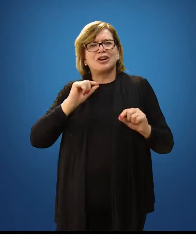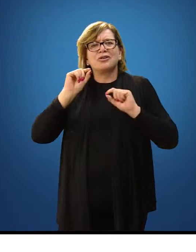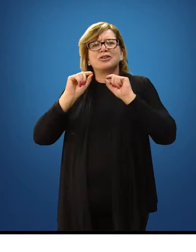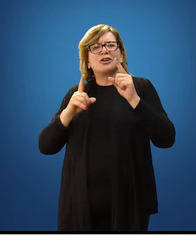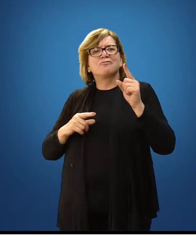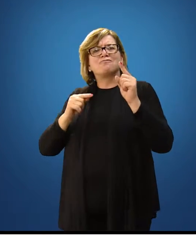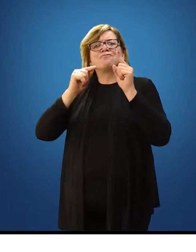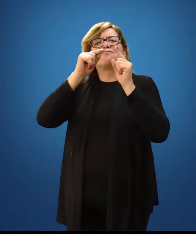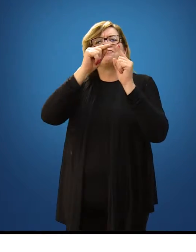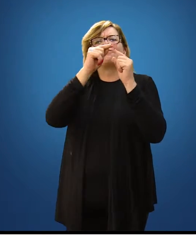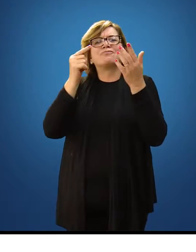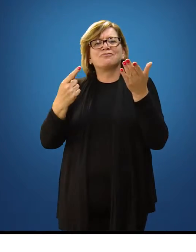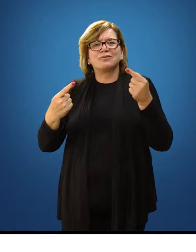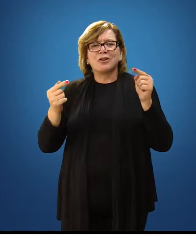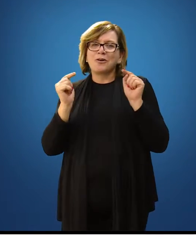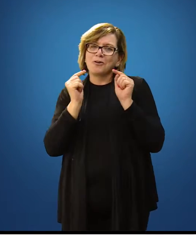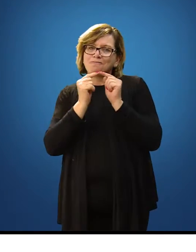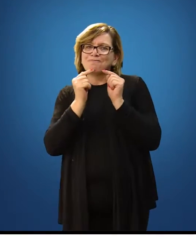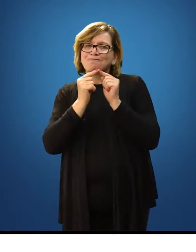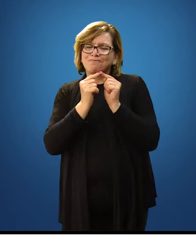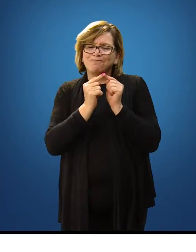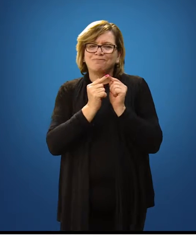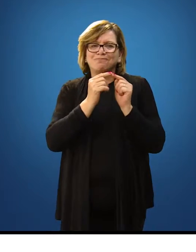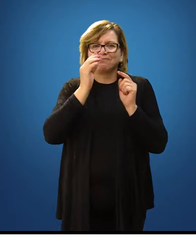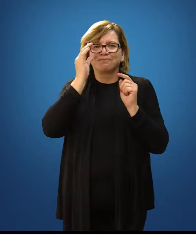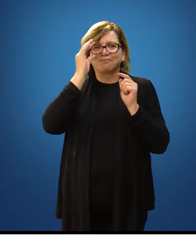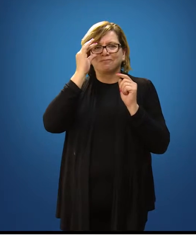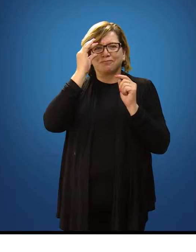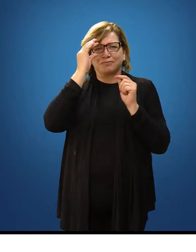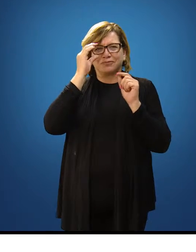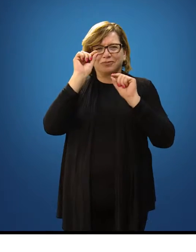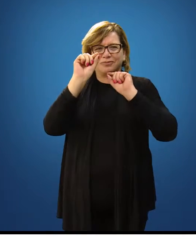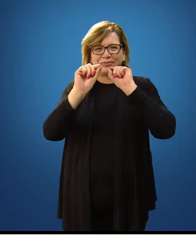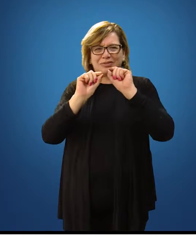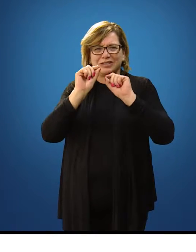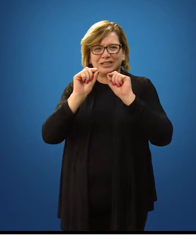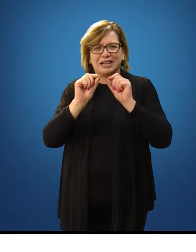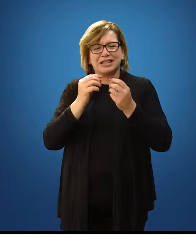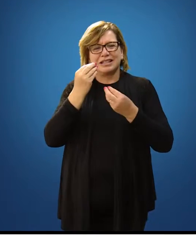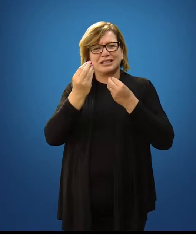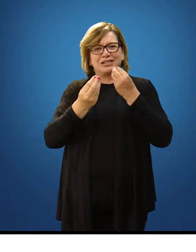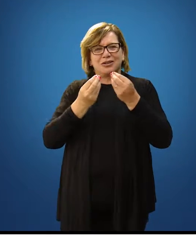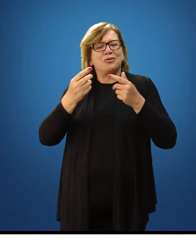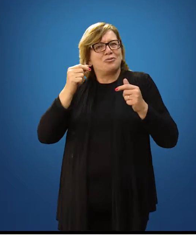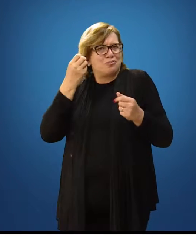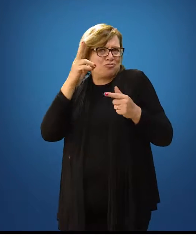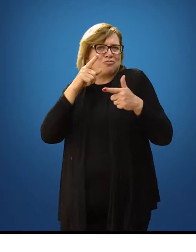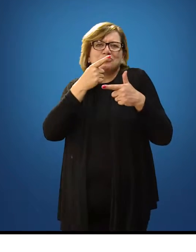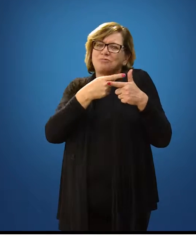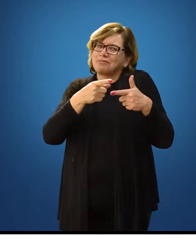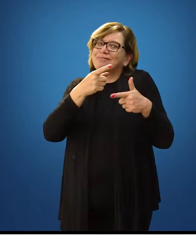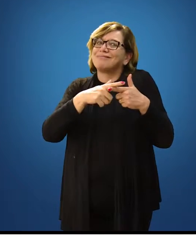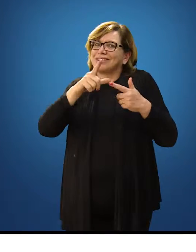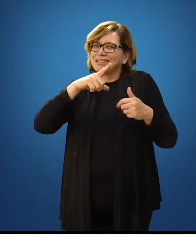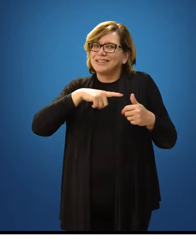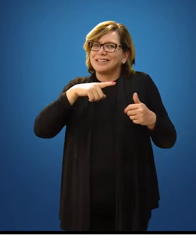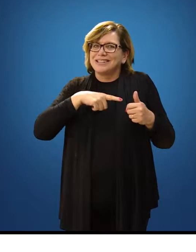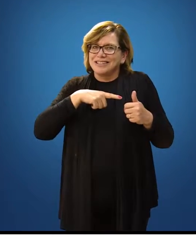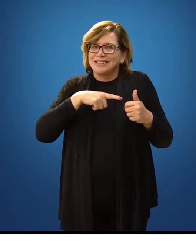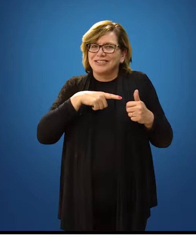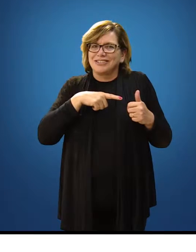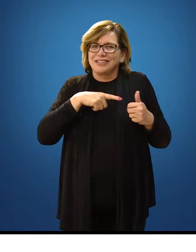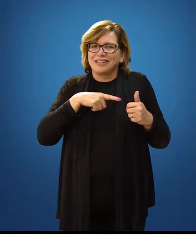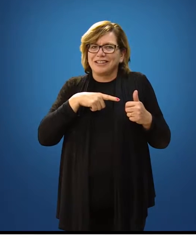seu estudo, que estava aqui expresso no objetivo geral ou no problema na pergunta de pesquisa que você